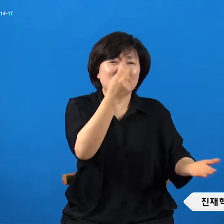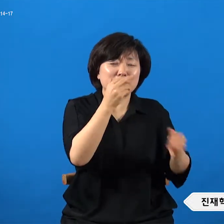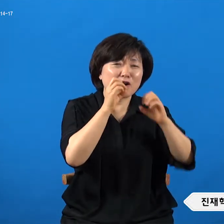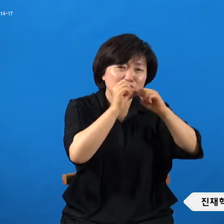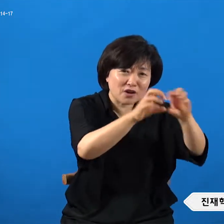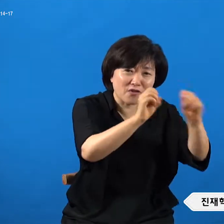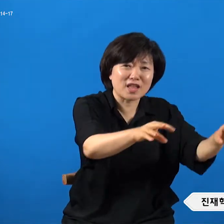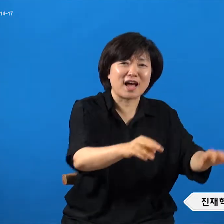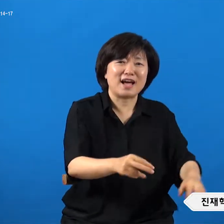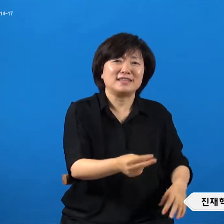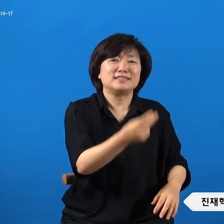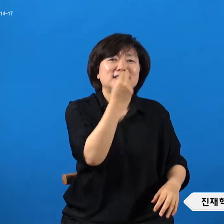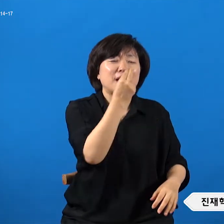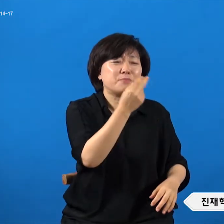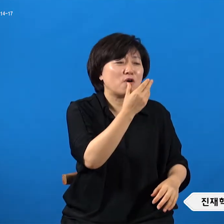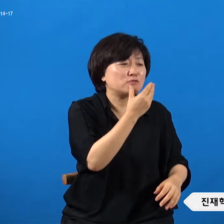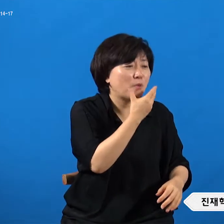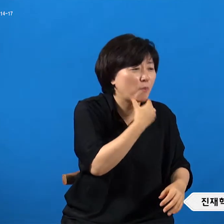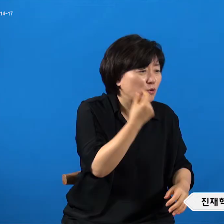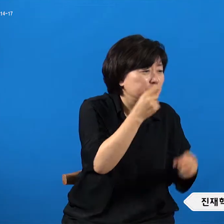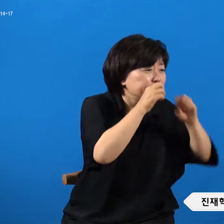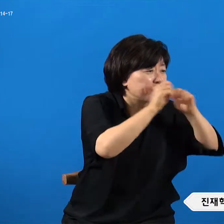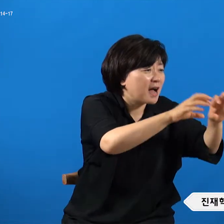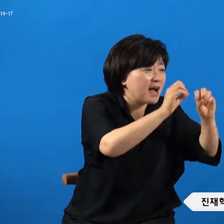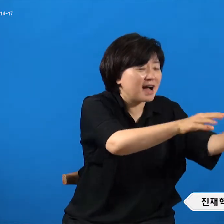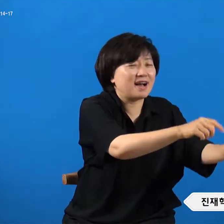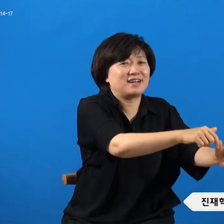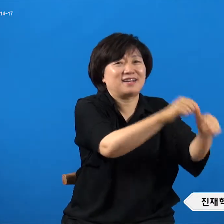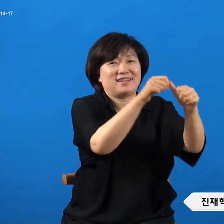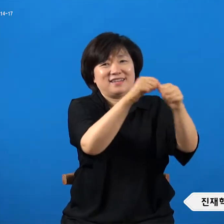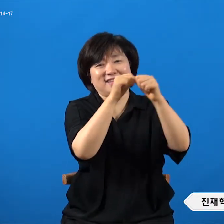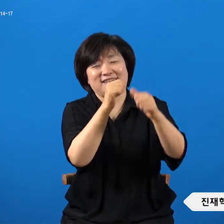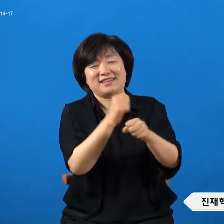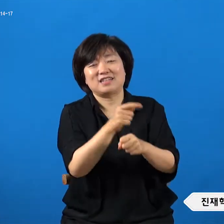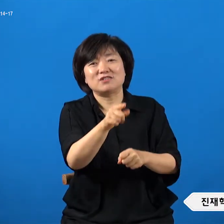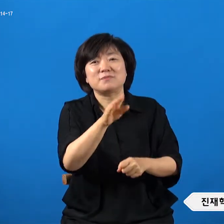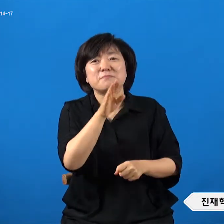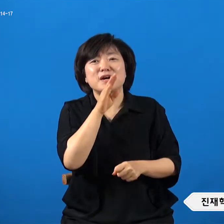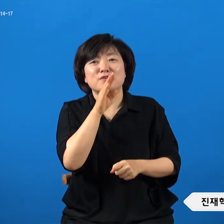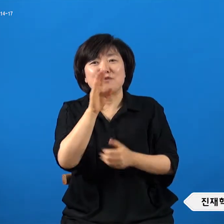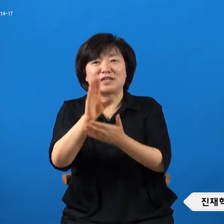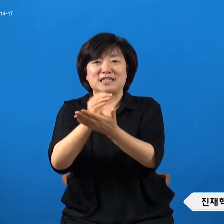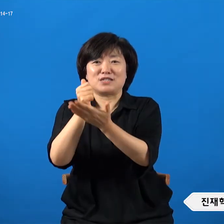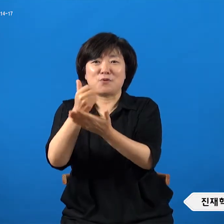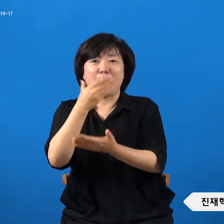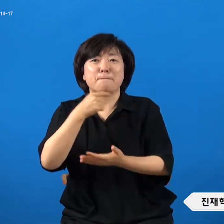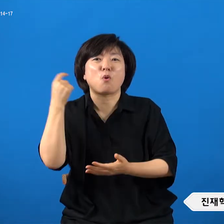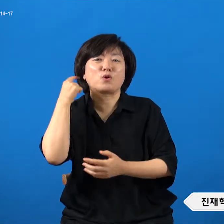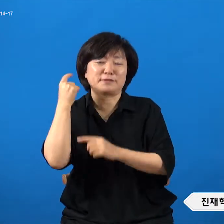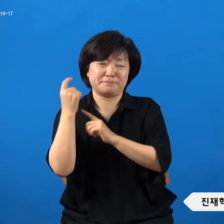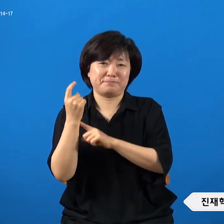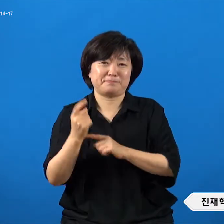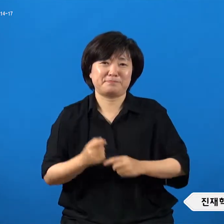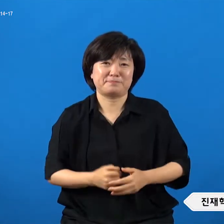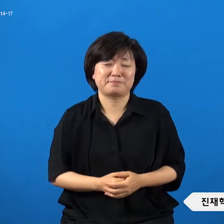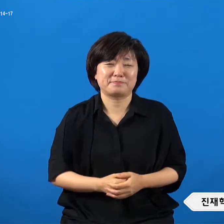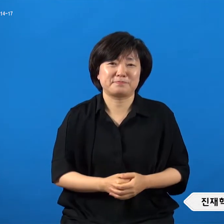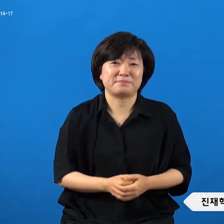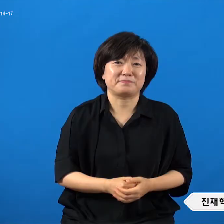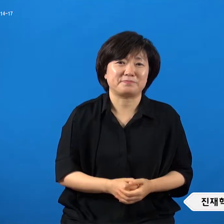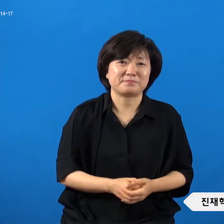그 생명이 살립니다. 바로 그것이 그리스도의 복음이라고 성경은